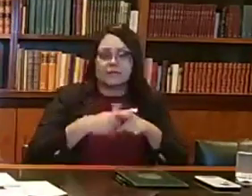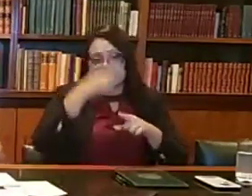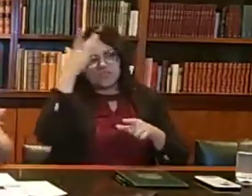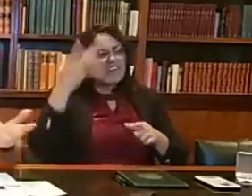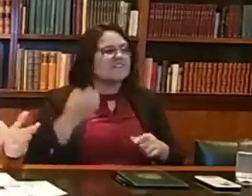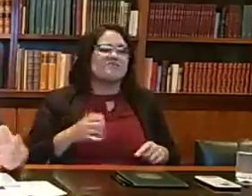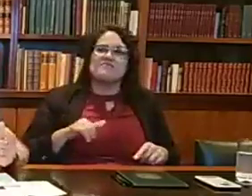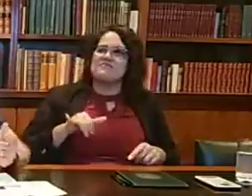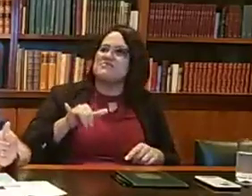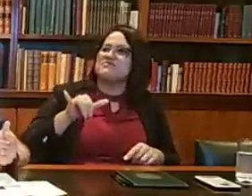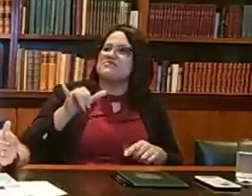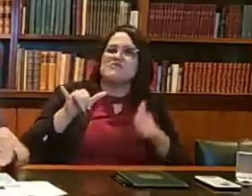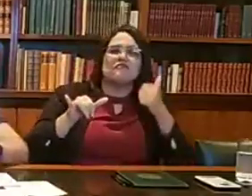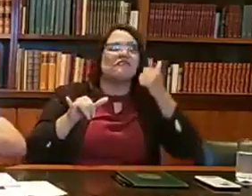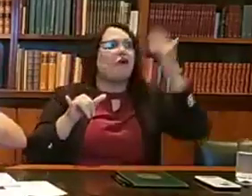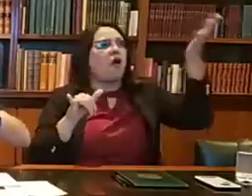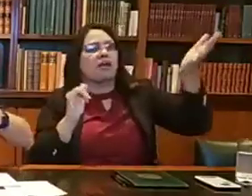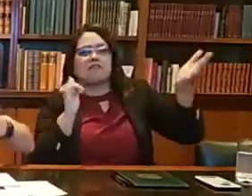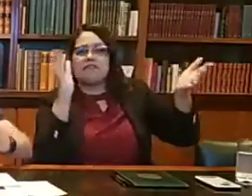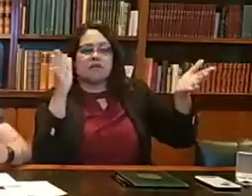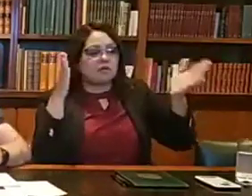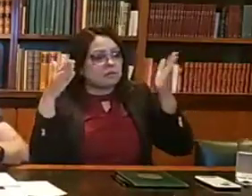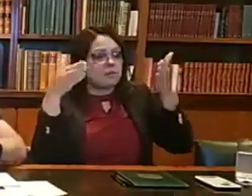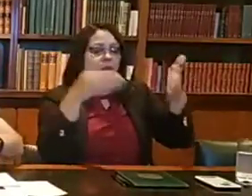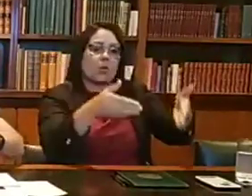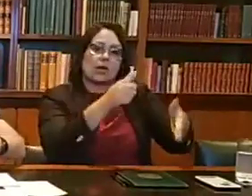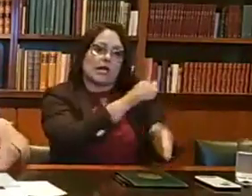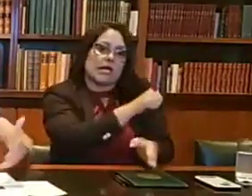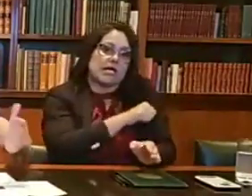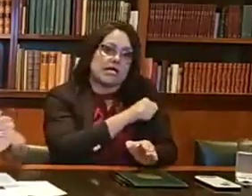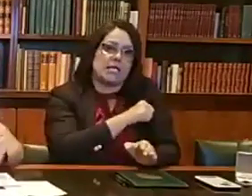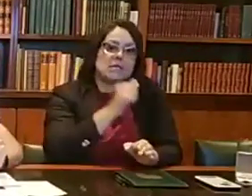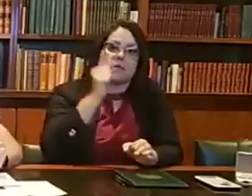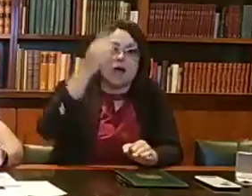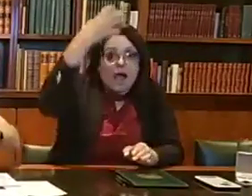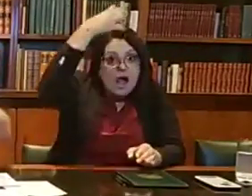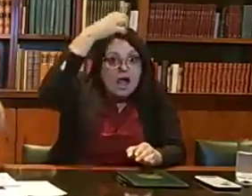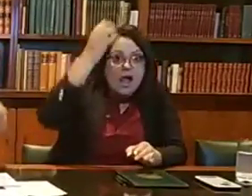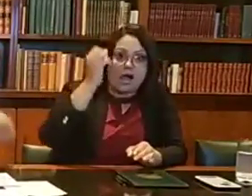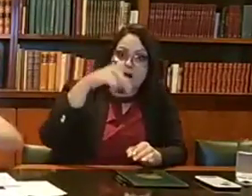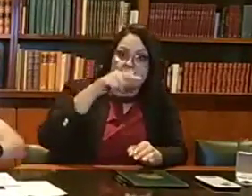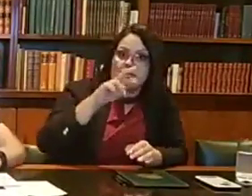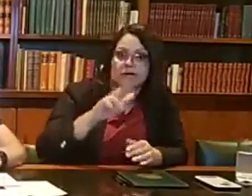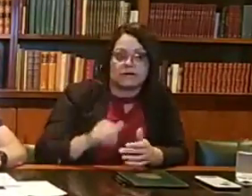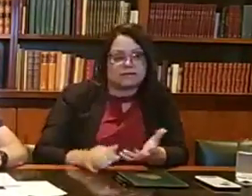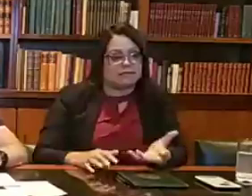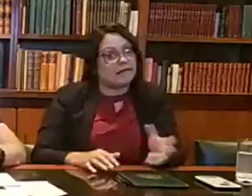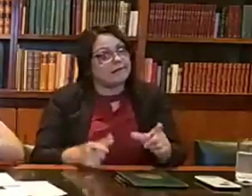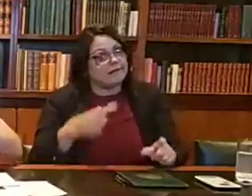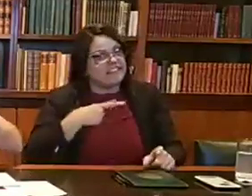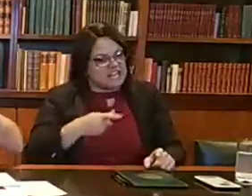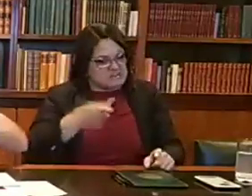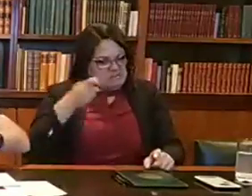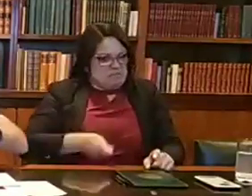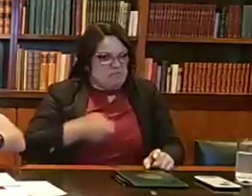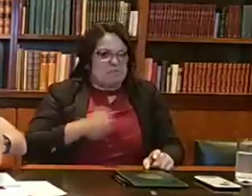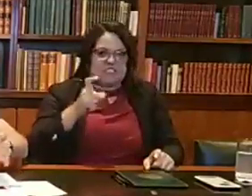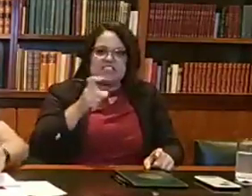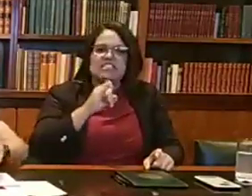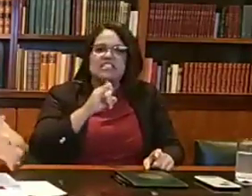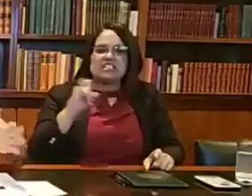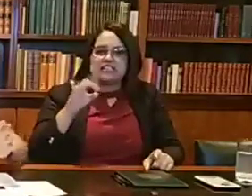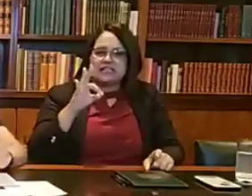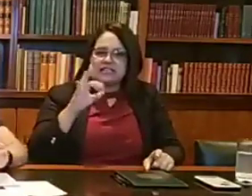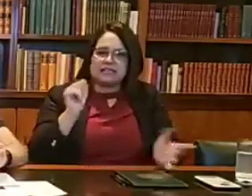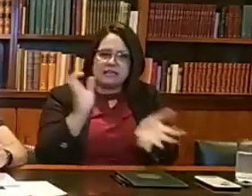do Brasil, vai para a Baía de Angra. Tá? Mas aqui tem aquelas travas ambientais, os chitas ambientais, que atrapalham o